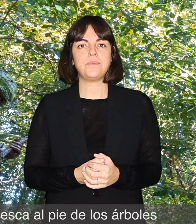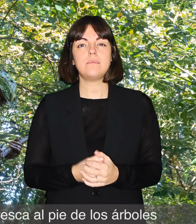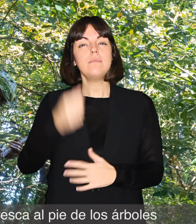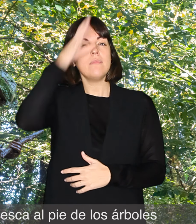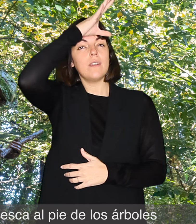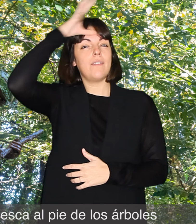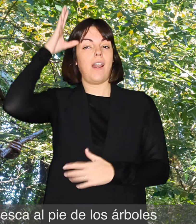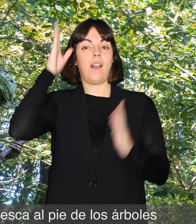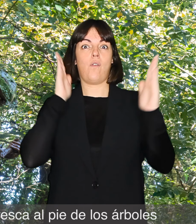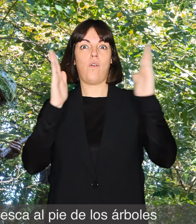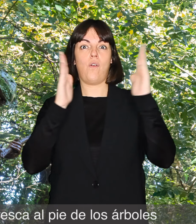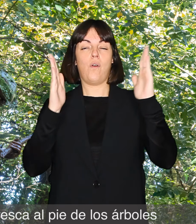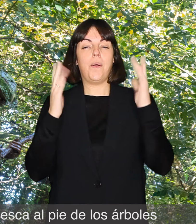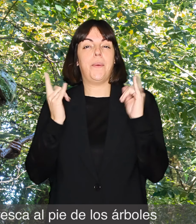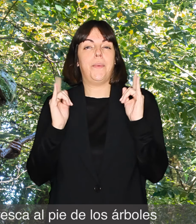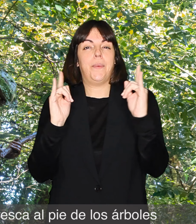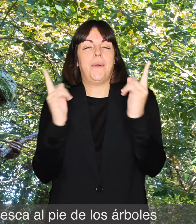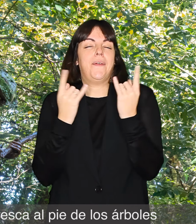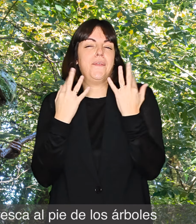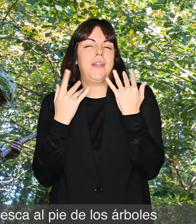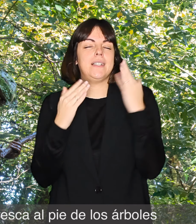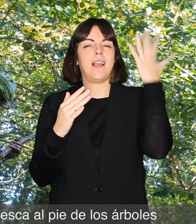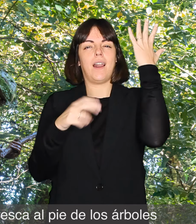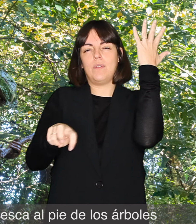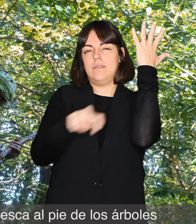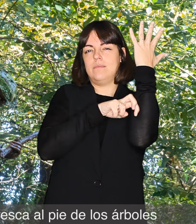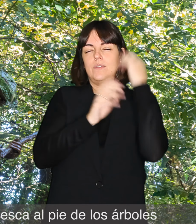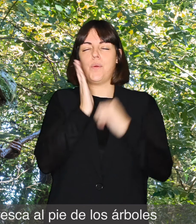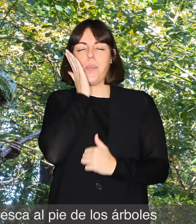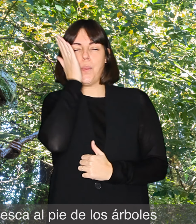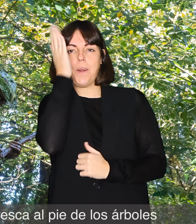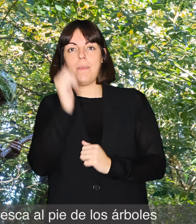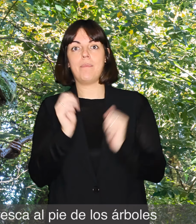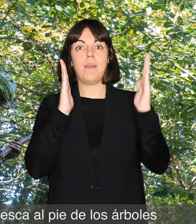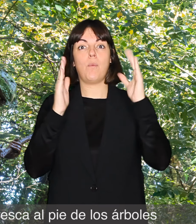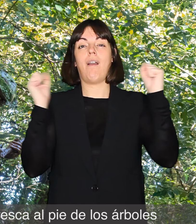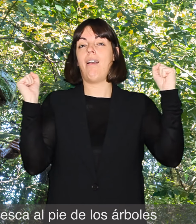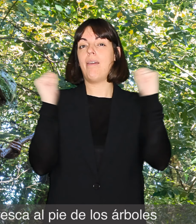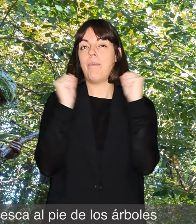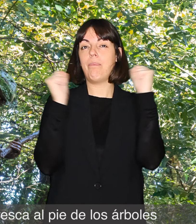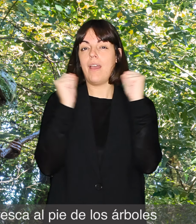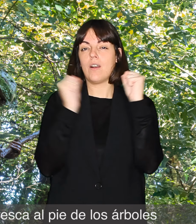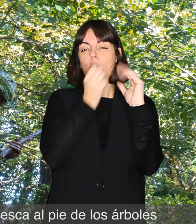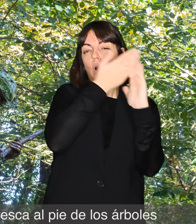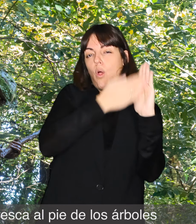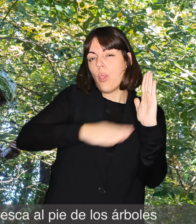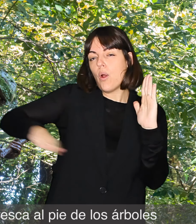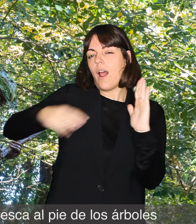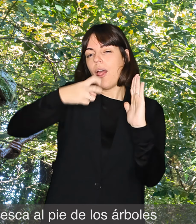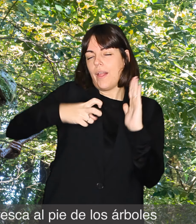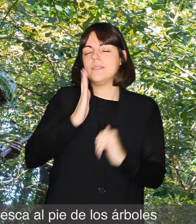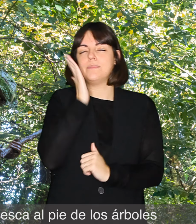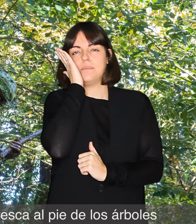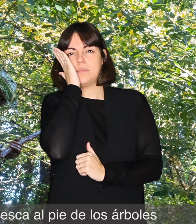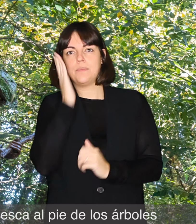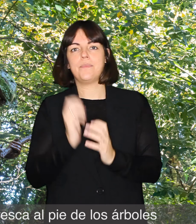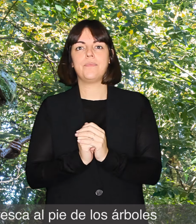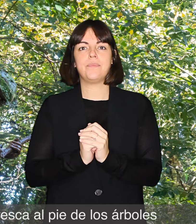duerme entre la maleza fresca, al pie de los árboles y en invierno se refugia en hondonadas.